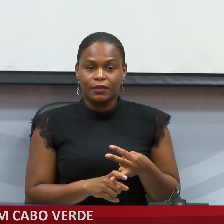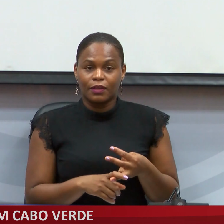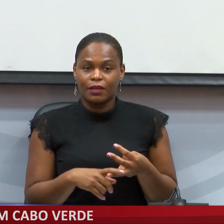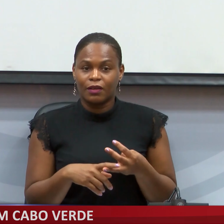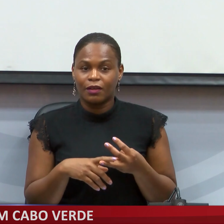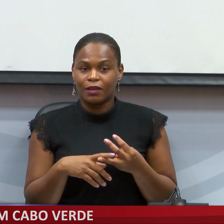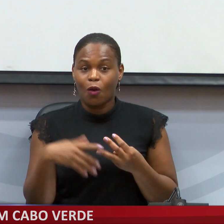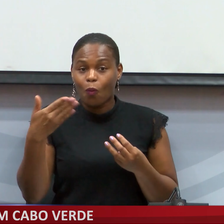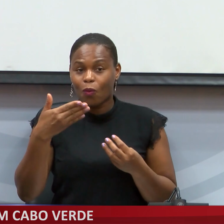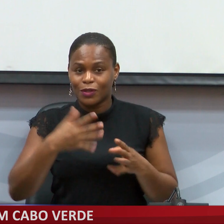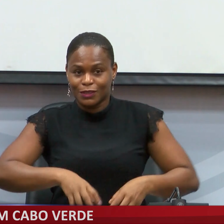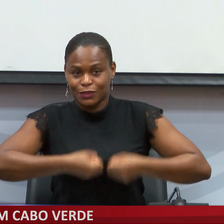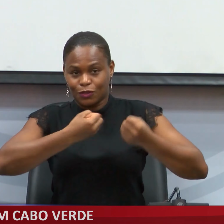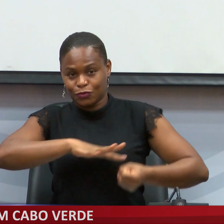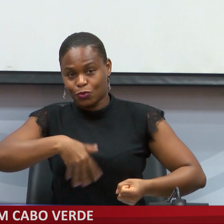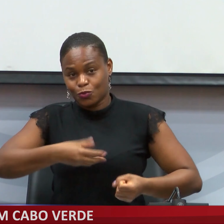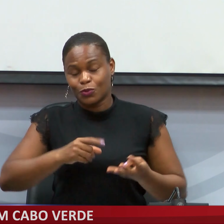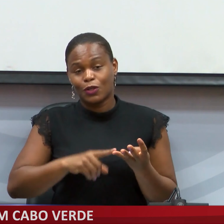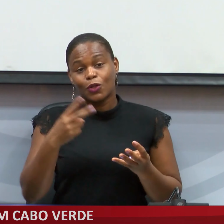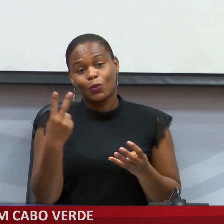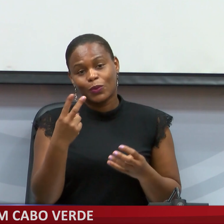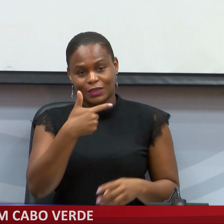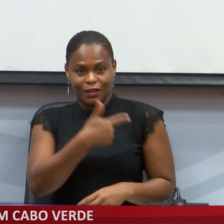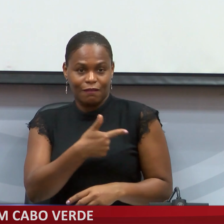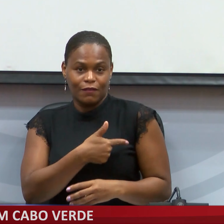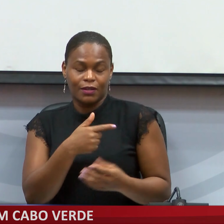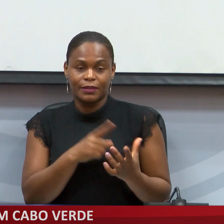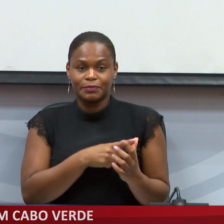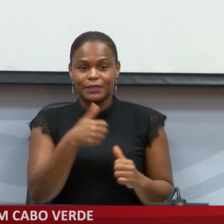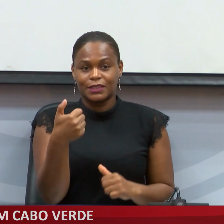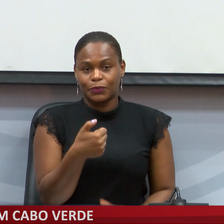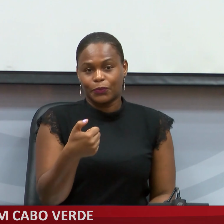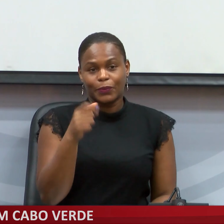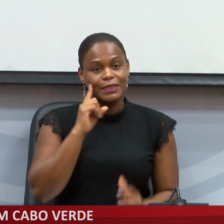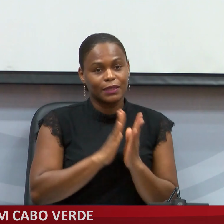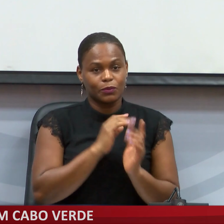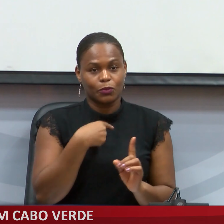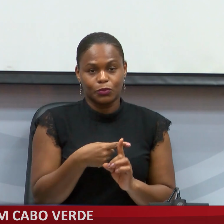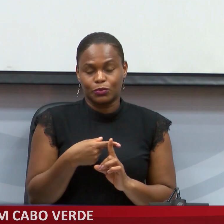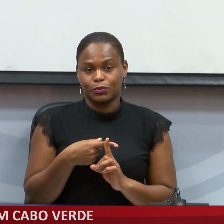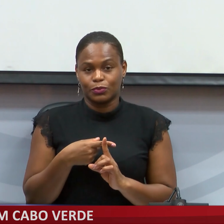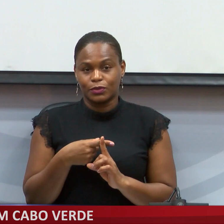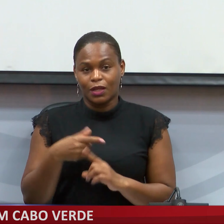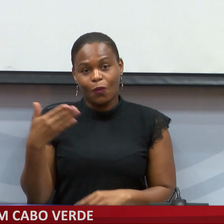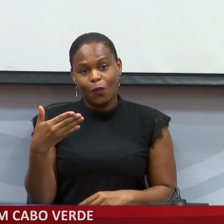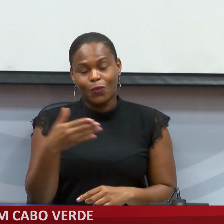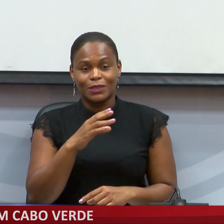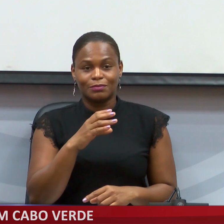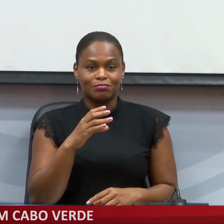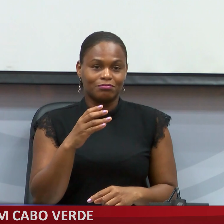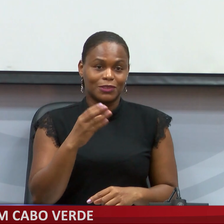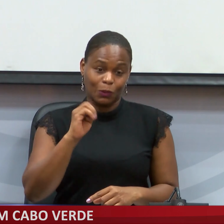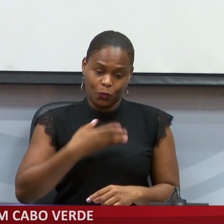1 São Salvador do Mundo, 2 no Tarrafal, 5 em Santa Cruz, 1 em São Domingos